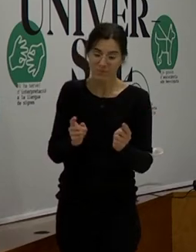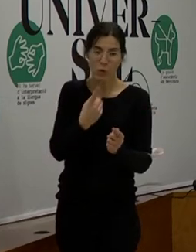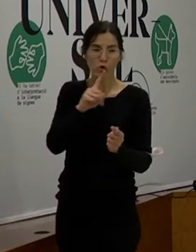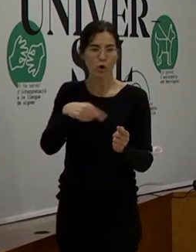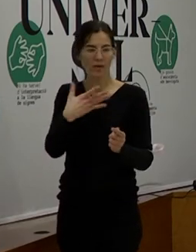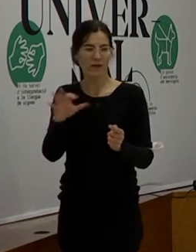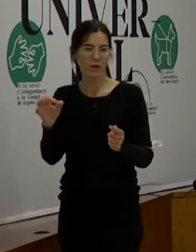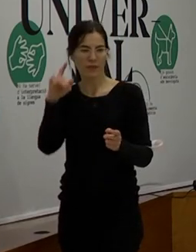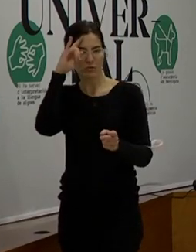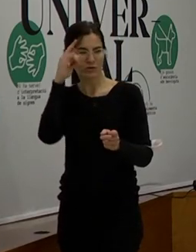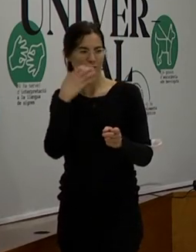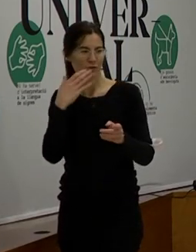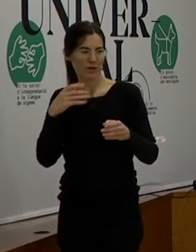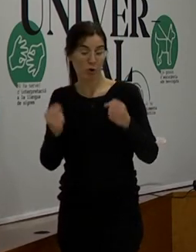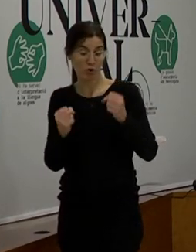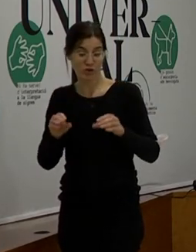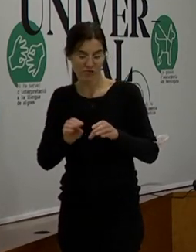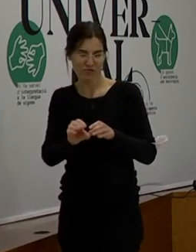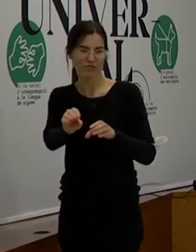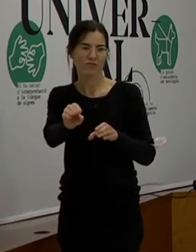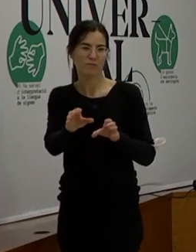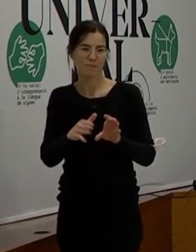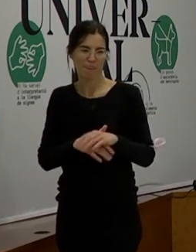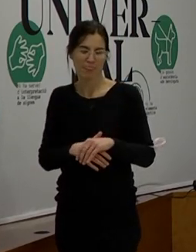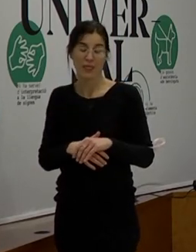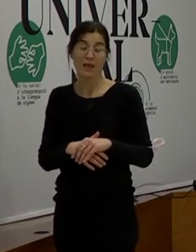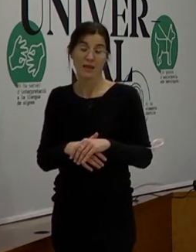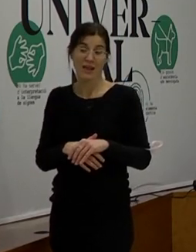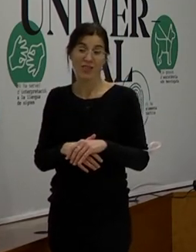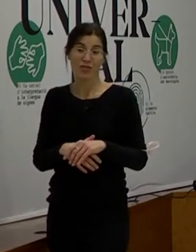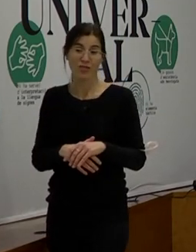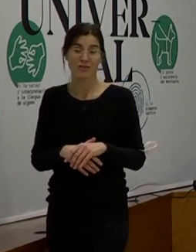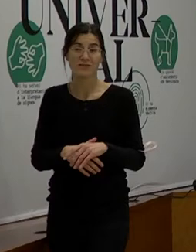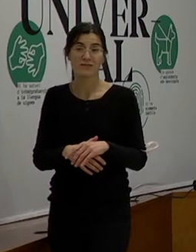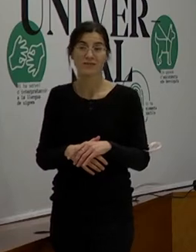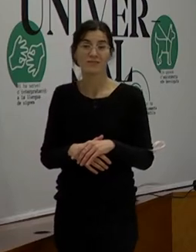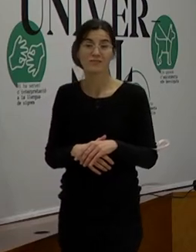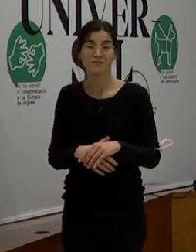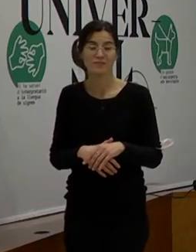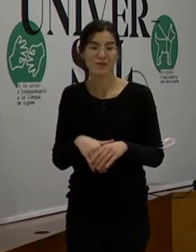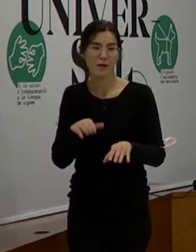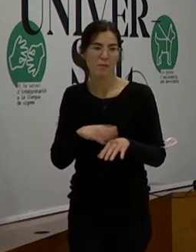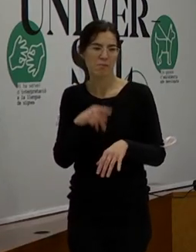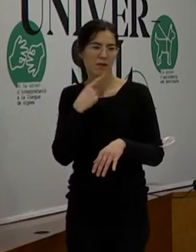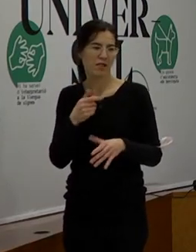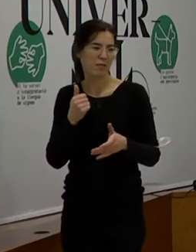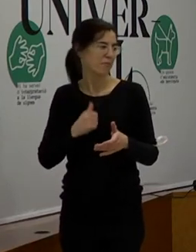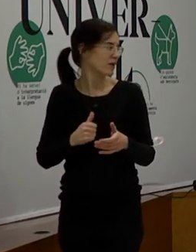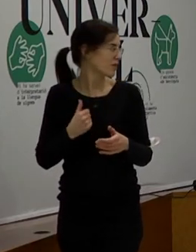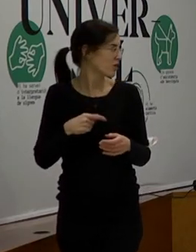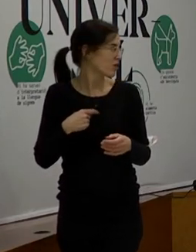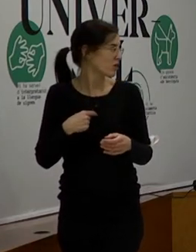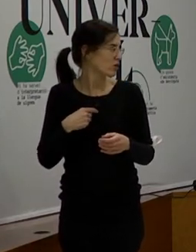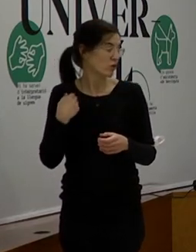cotxe i m'he rozat la puntita del pie. ¿Vale? Per tant, no és per fastiguejar ningú, però jo he estacionat